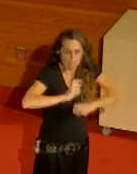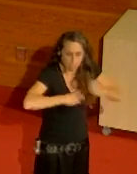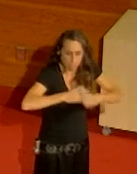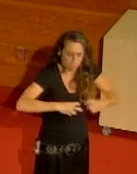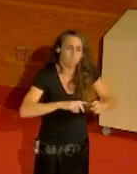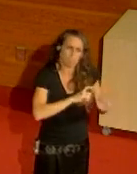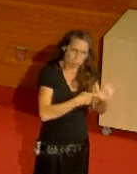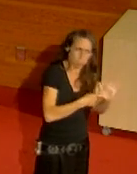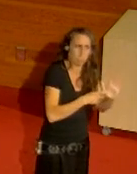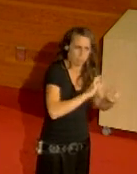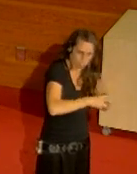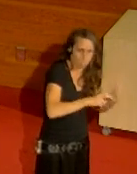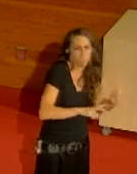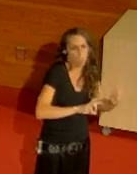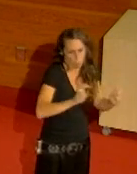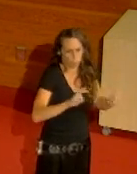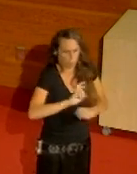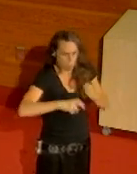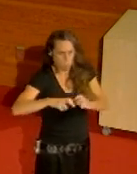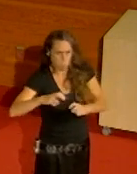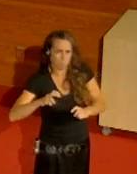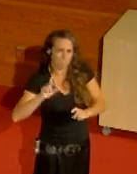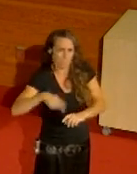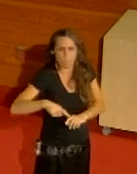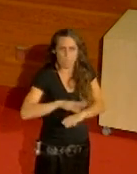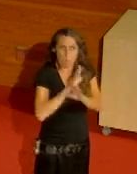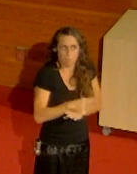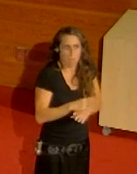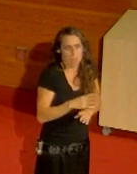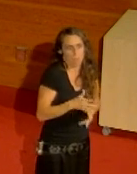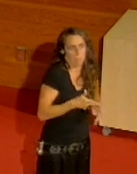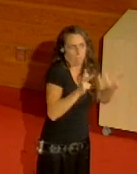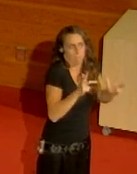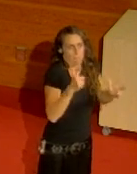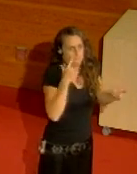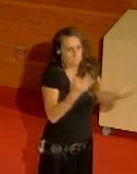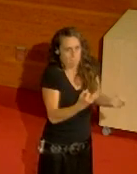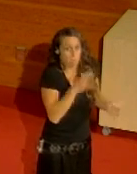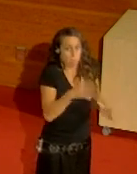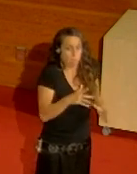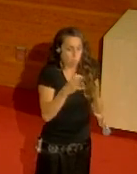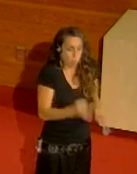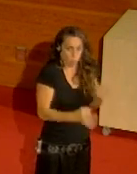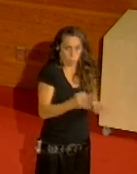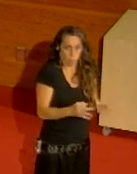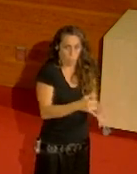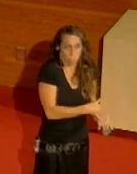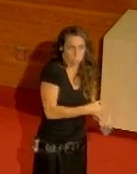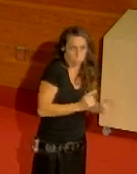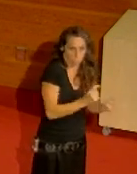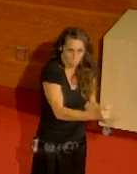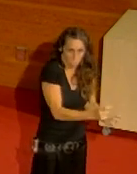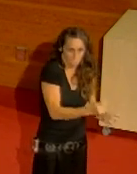pues suponen una amenaza para la democracia porque lo que porque al quitarle peso a la justicia debilitar la justicia y